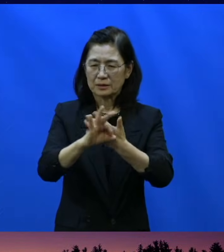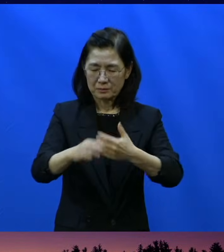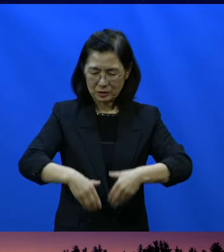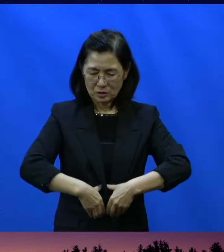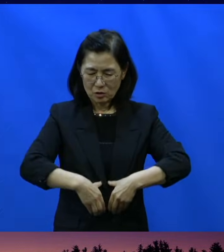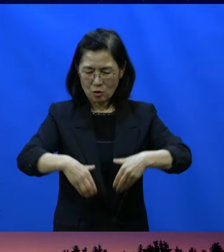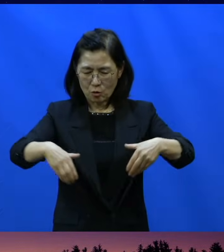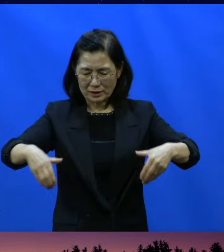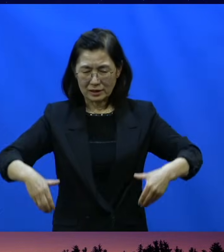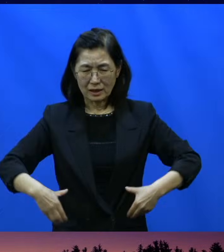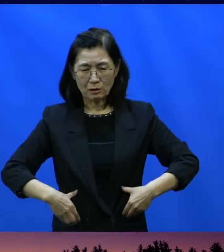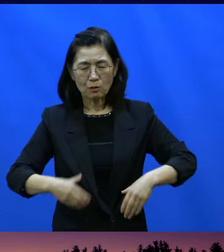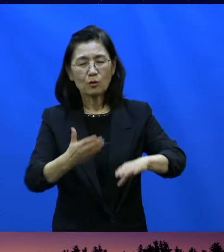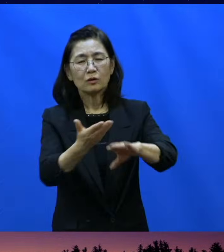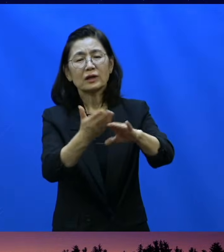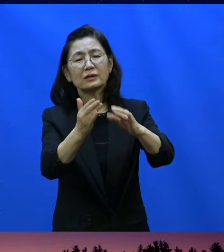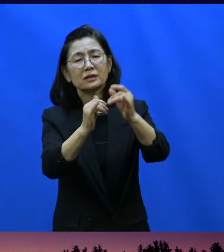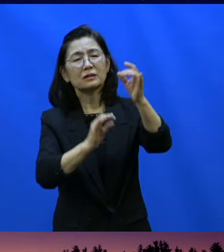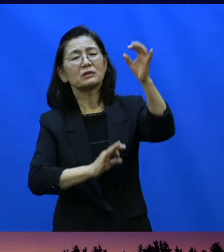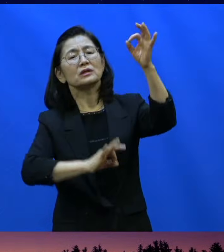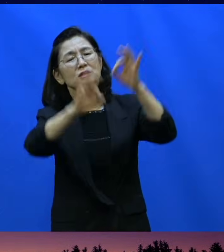실수에 관대해요.